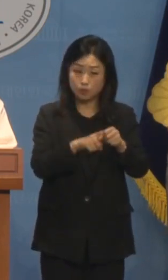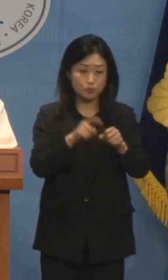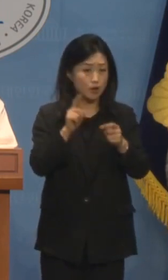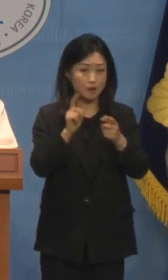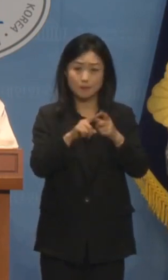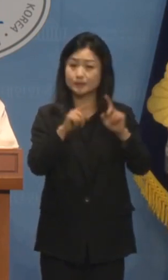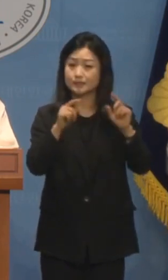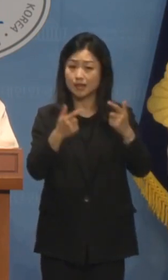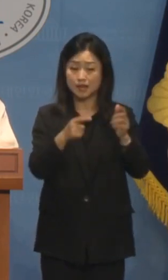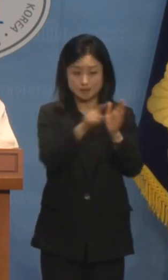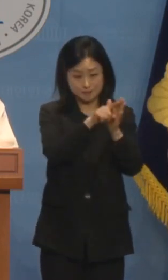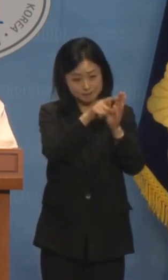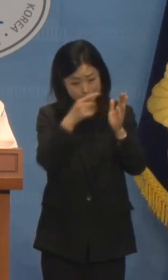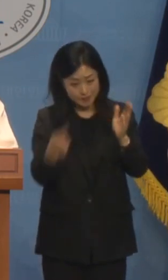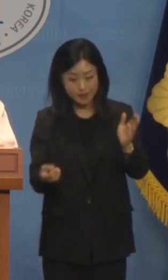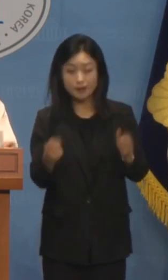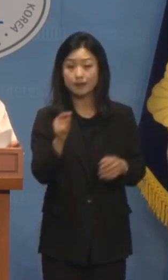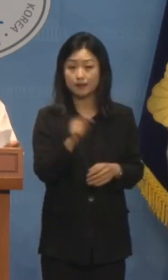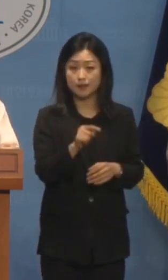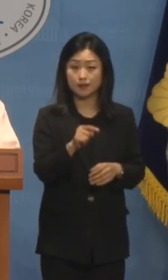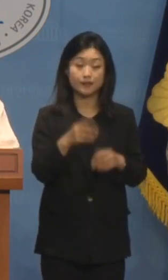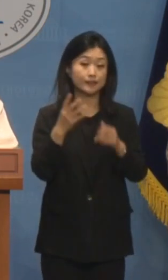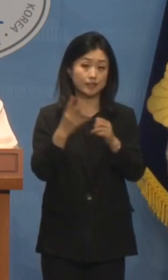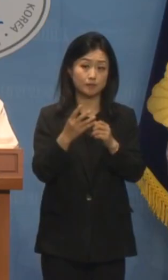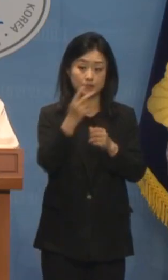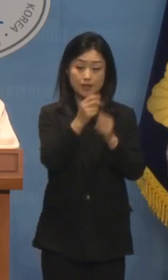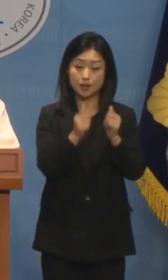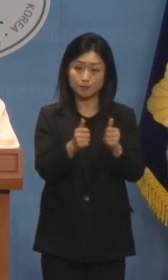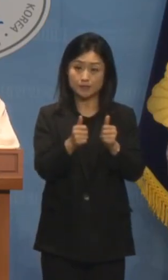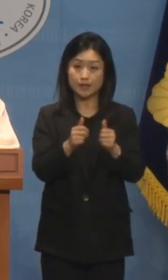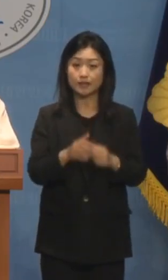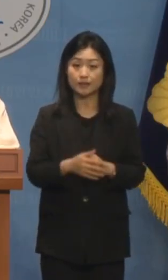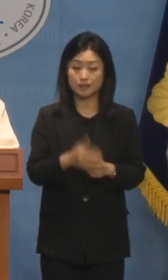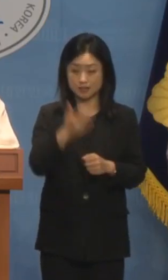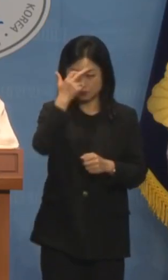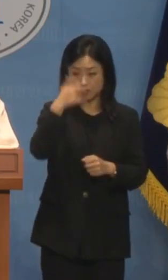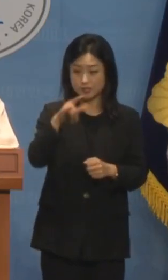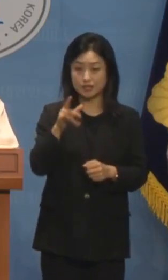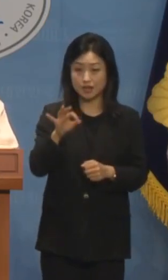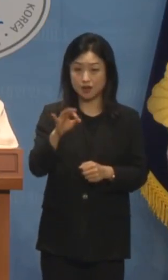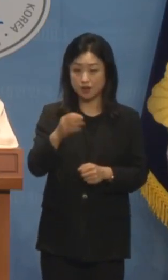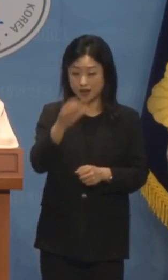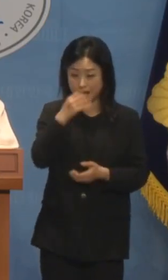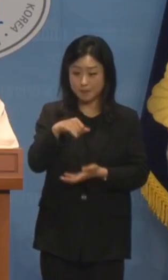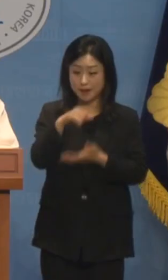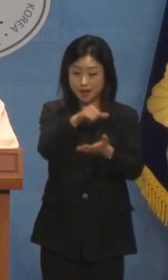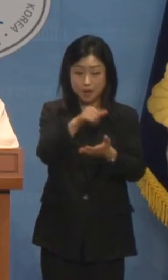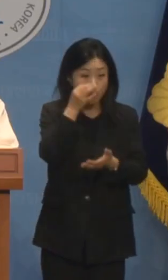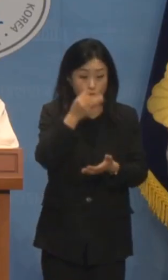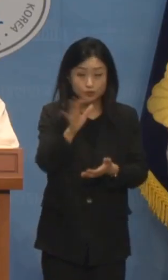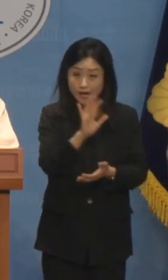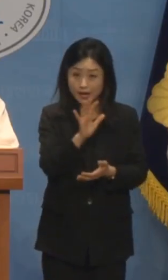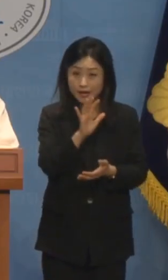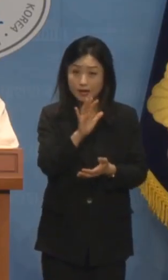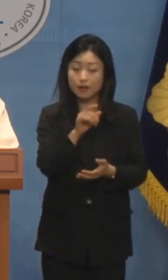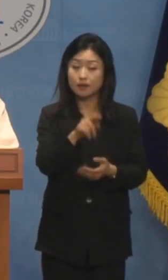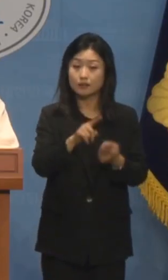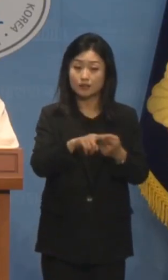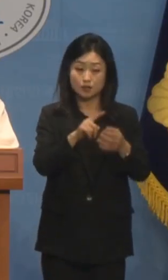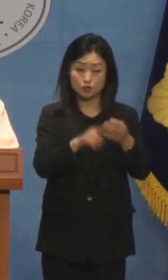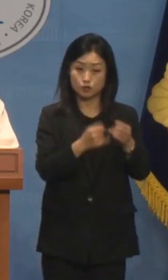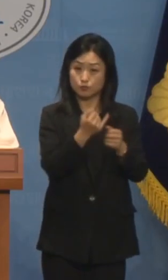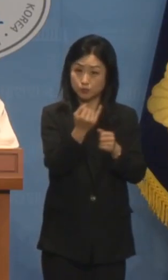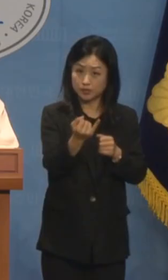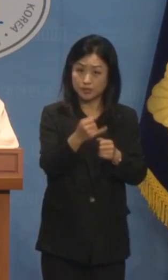것으로 불신을 자초한 것이다. 넷째, 검찰은 취재영 목사가 선물한 디올백을 보여주지도 않았는데 이는 김건희가